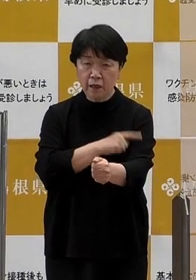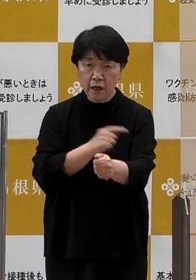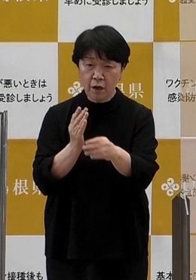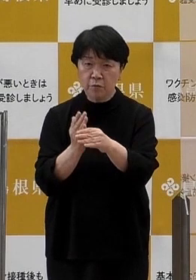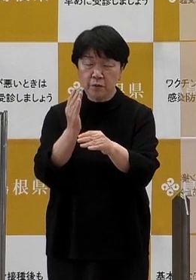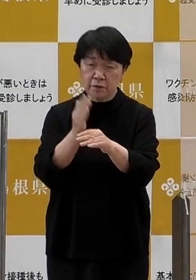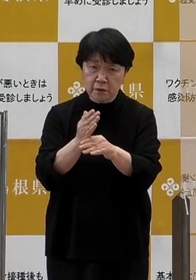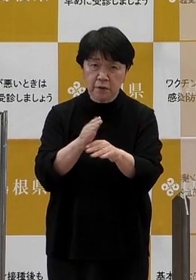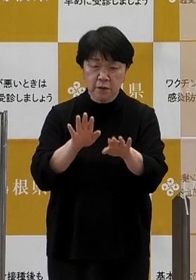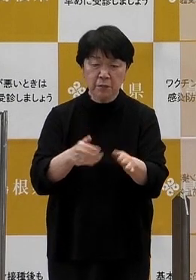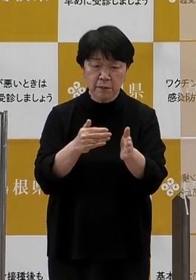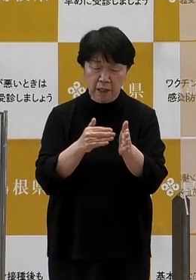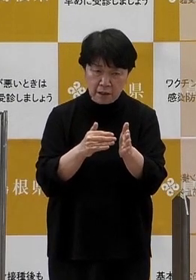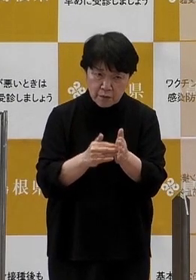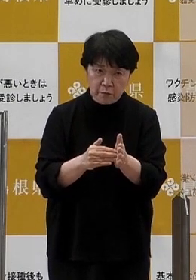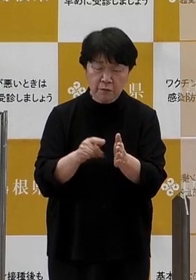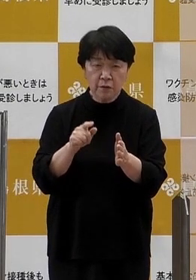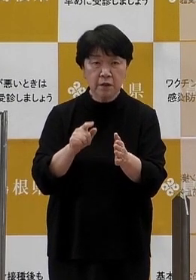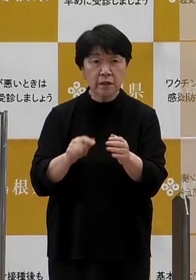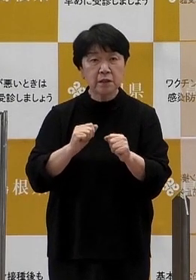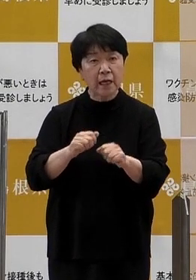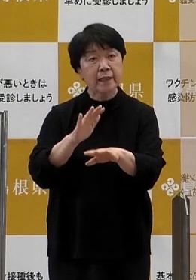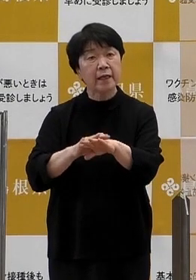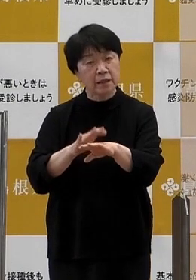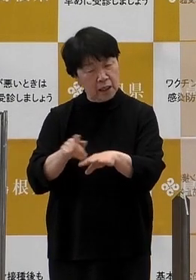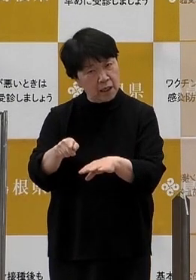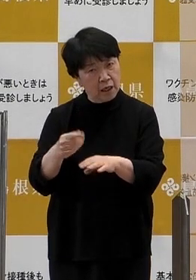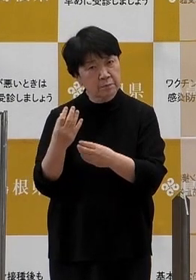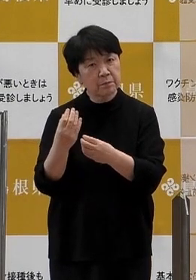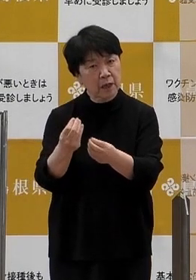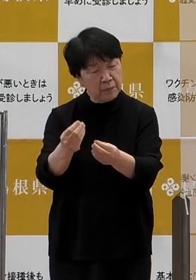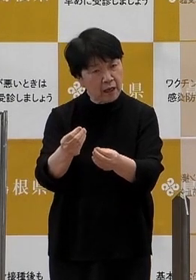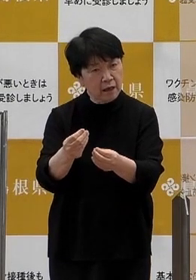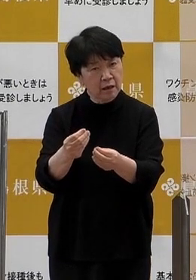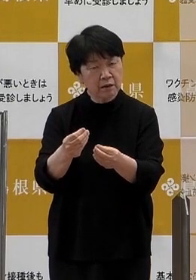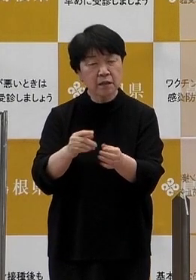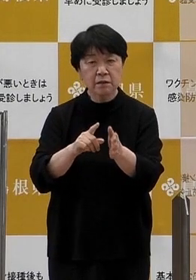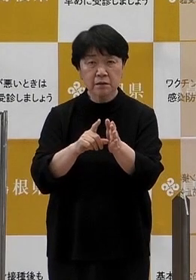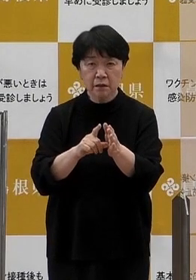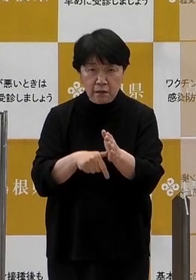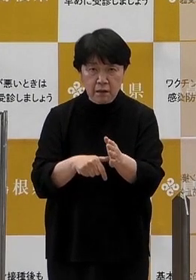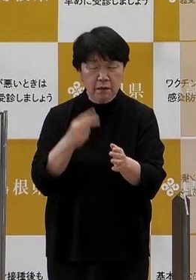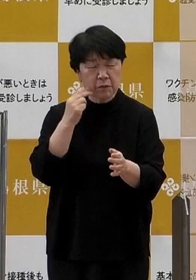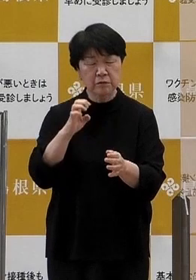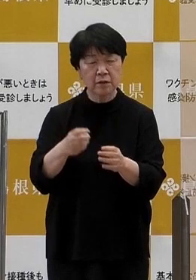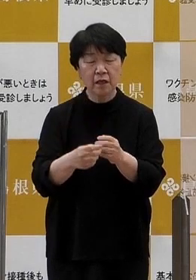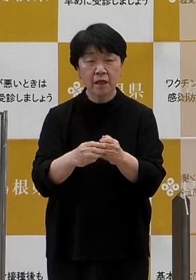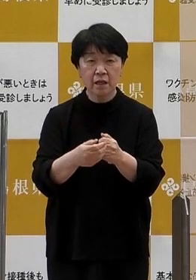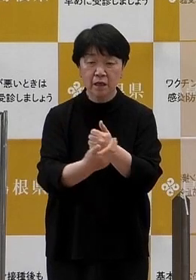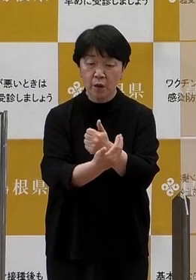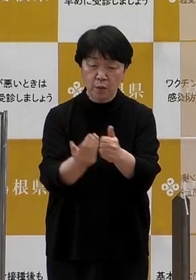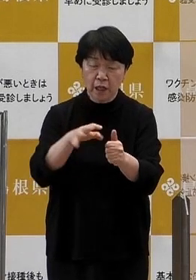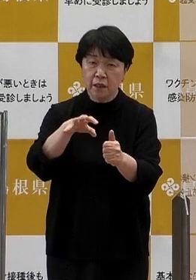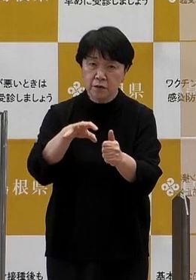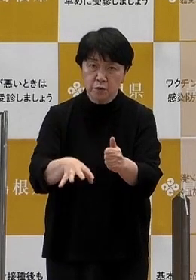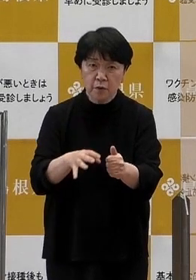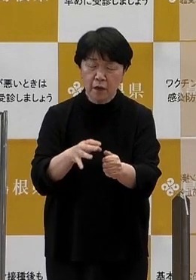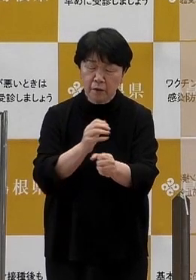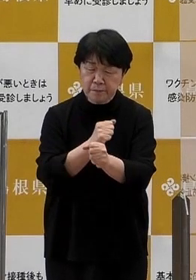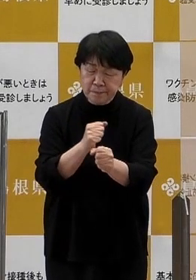今までのやり方を松江保健所ができなくなるっていうこと